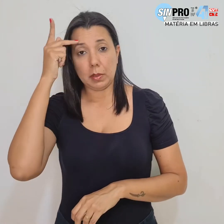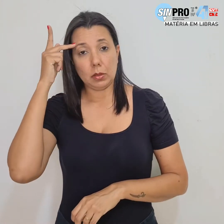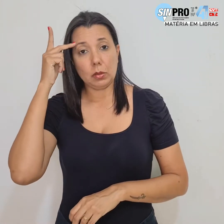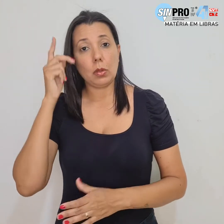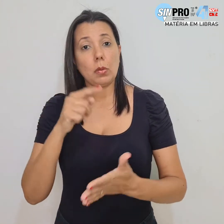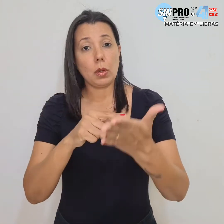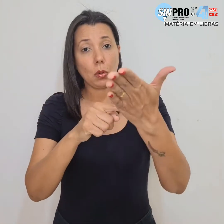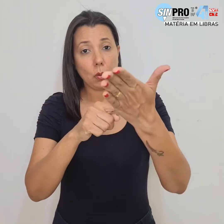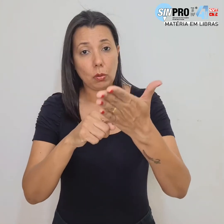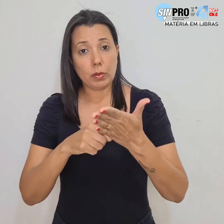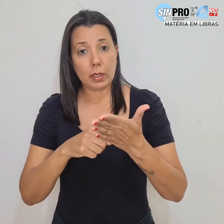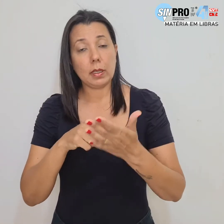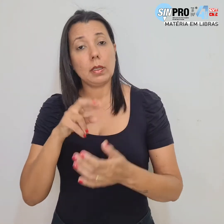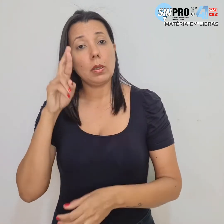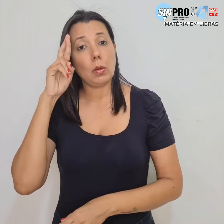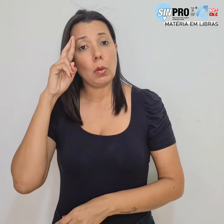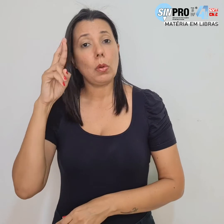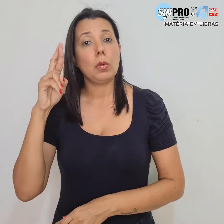Rosilene Corrêa,